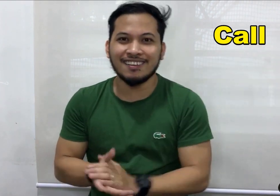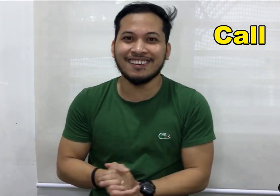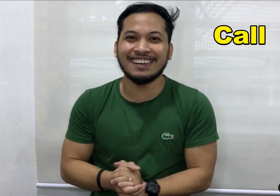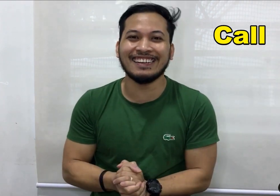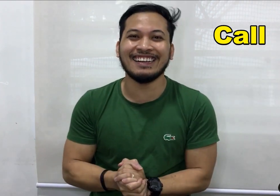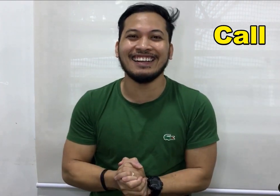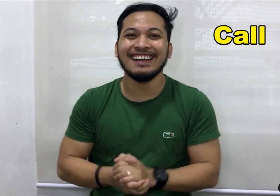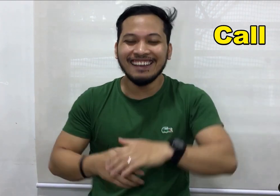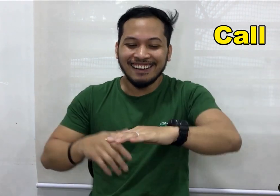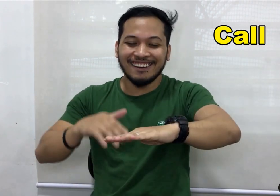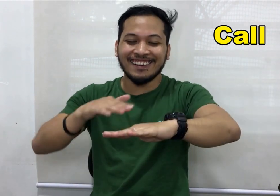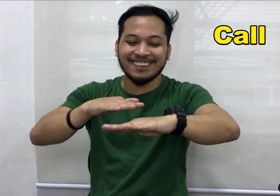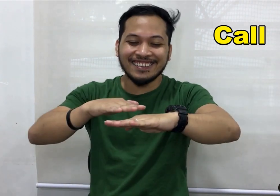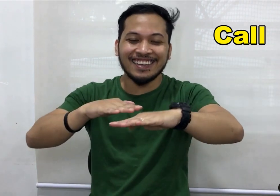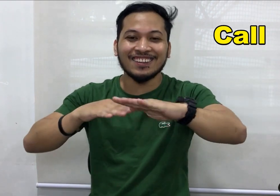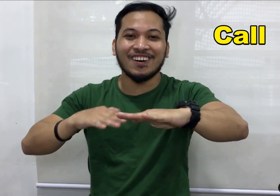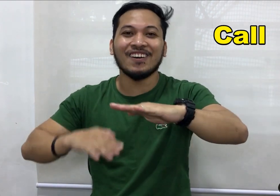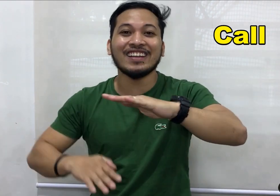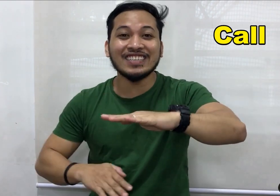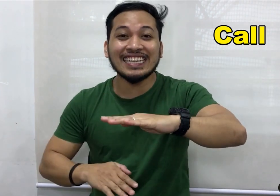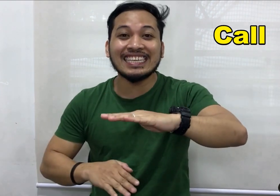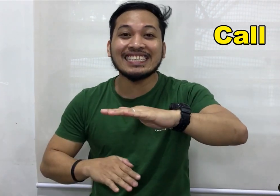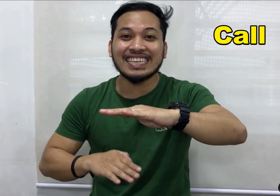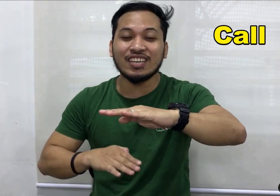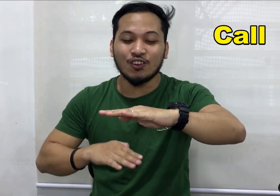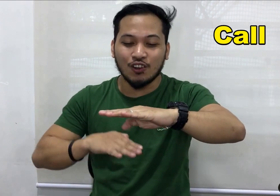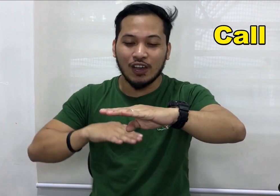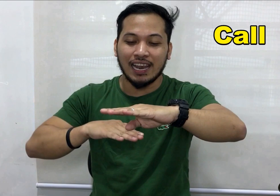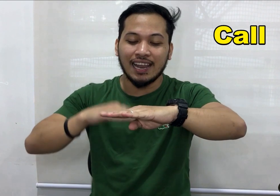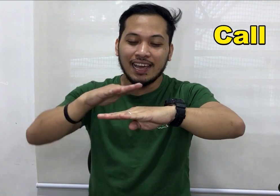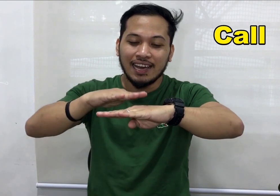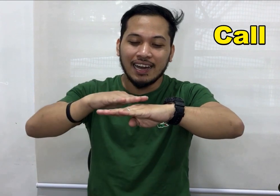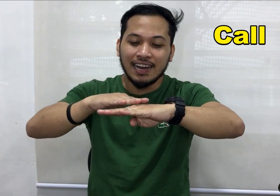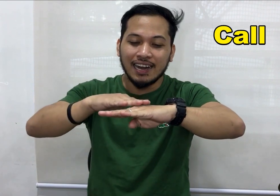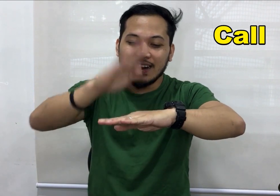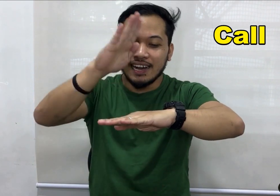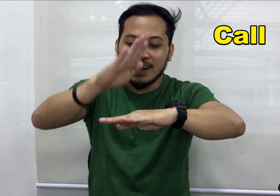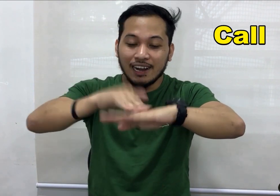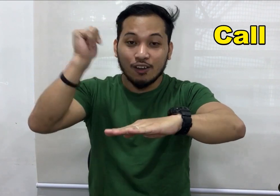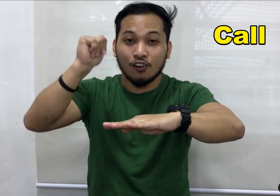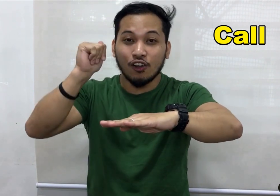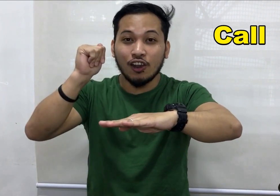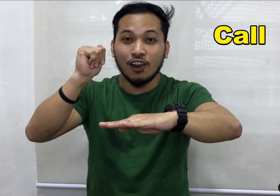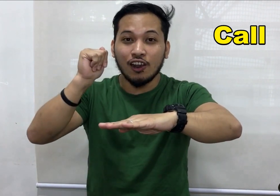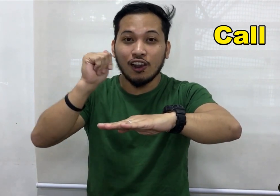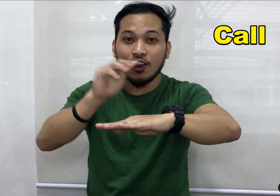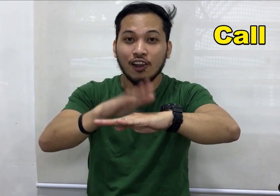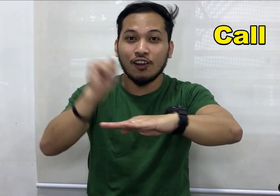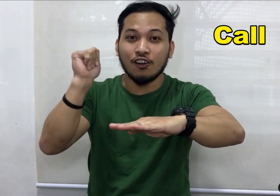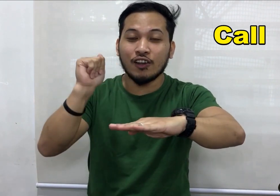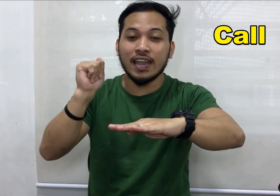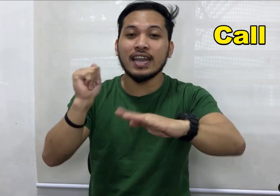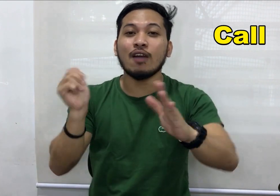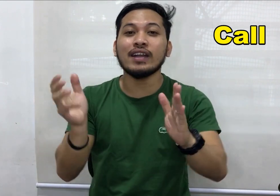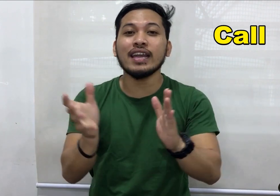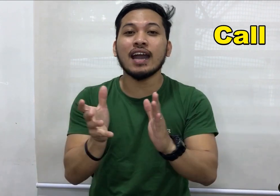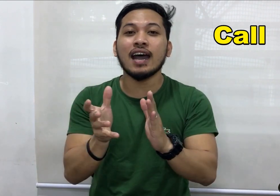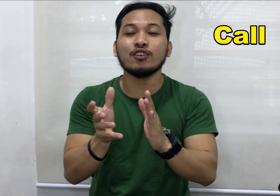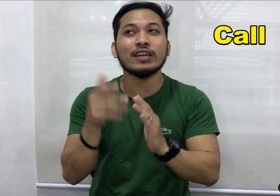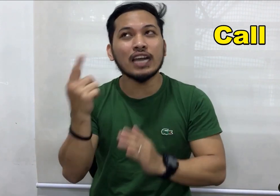dyan. Okay, tapos ganito. O, ganun din natin isasign yung call. Call. Okay, our yung